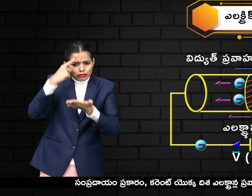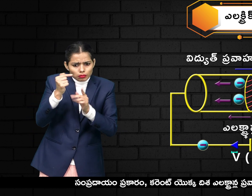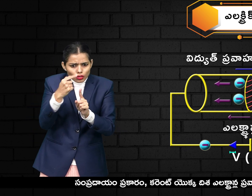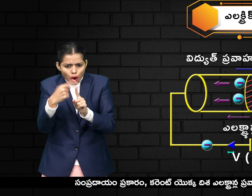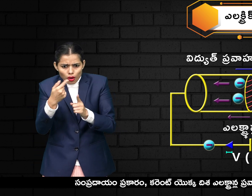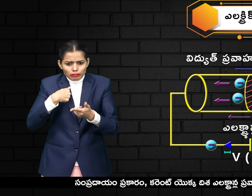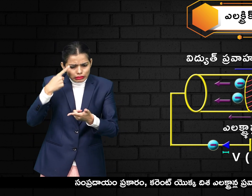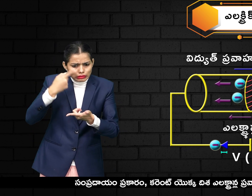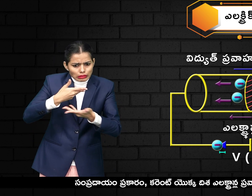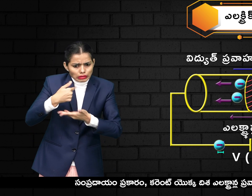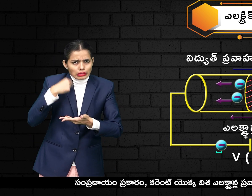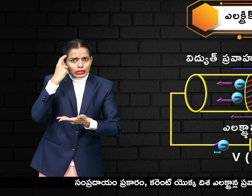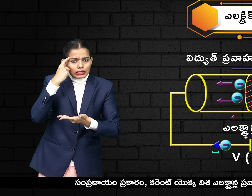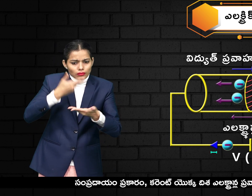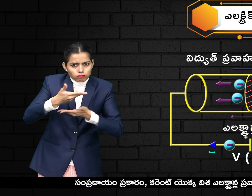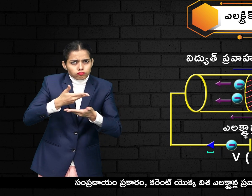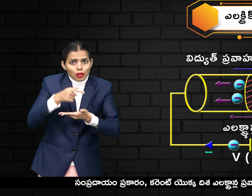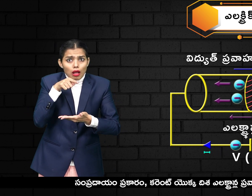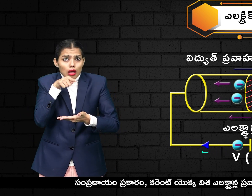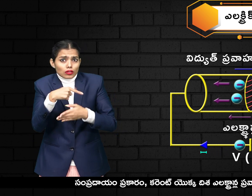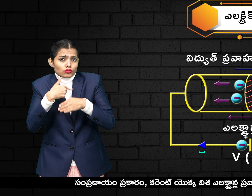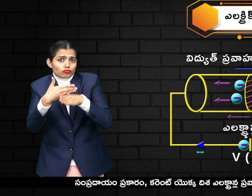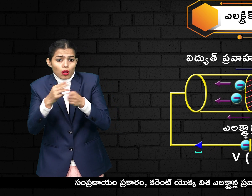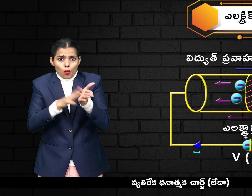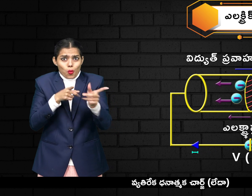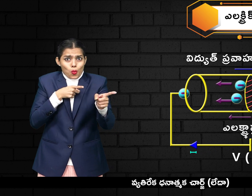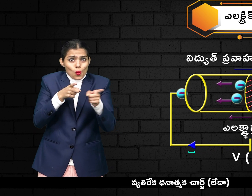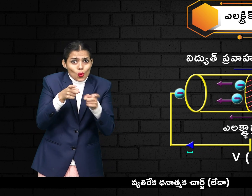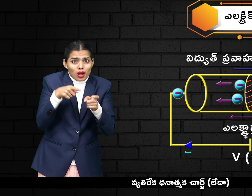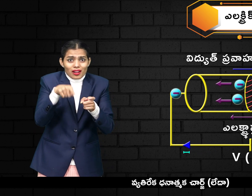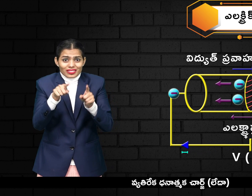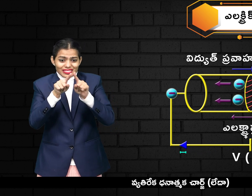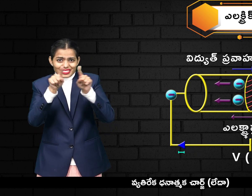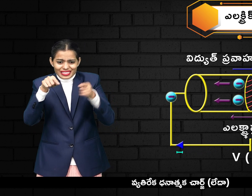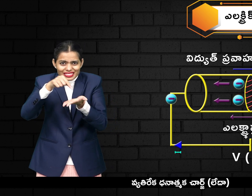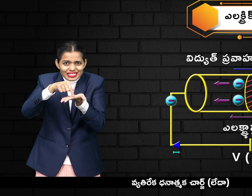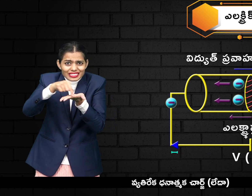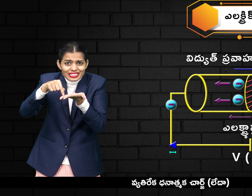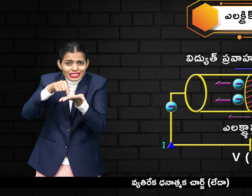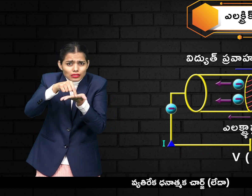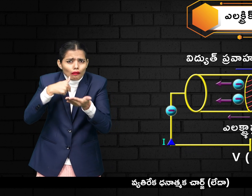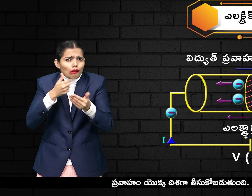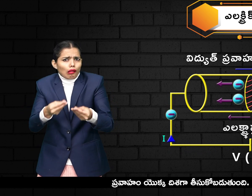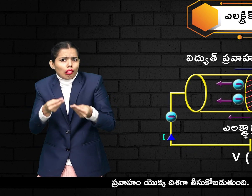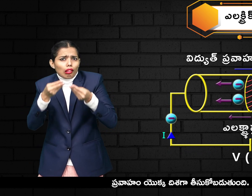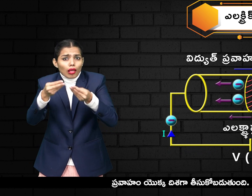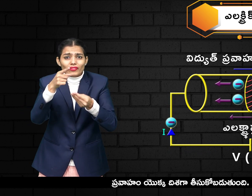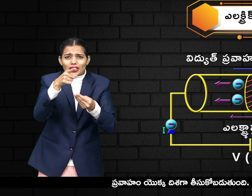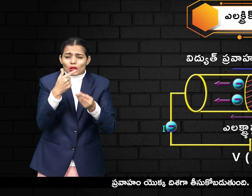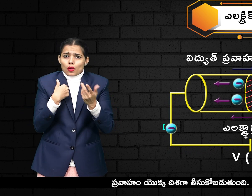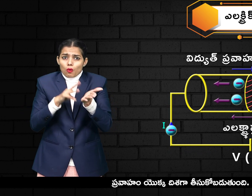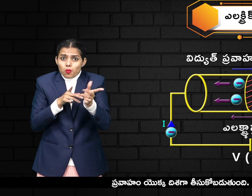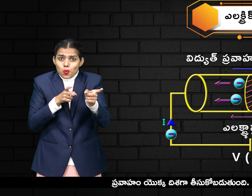సాంప్రదాయం ప్రకారం కరెంట్ యొక్క దిశ ఎలక్ట్రాన్ల ప్రవాహ దిశకు వ్యతిరేక ధనాత్మక ఛార్జ్ లేదా ప్రవాహం